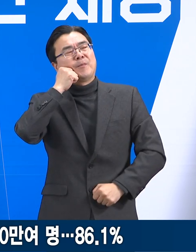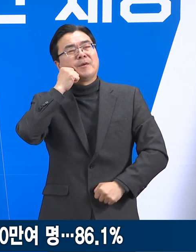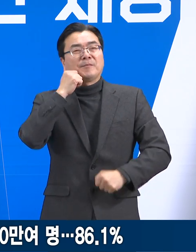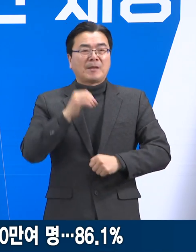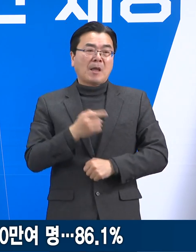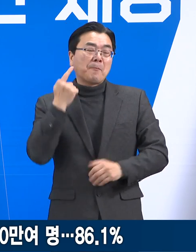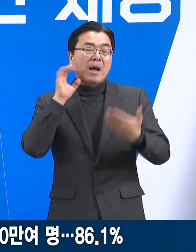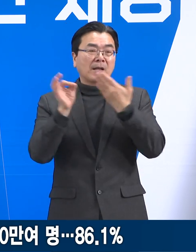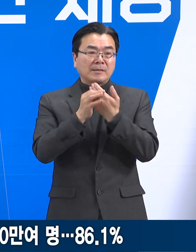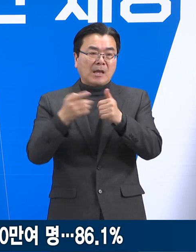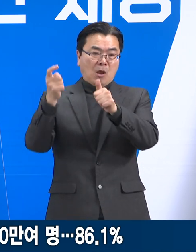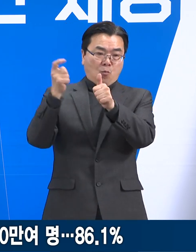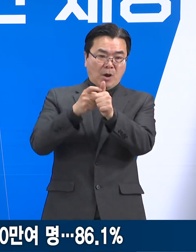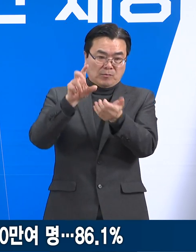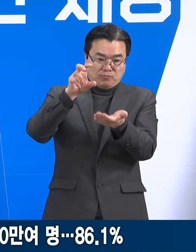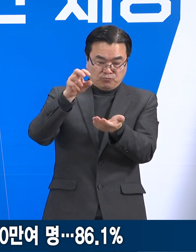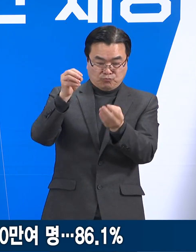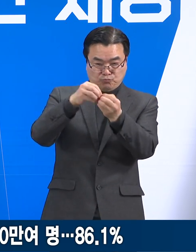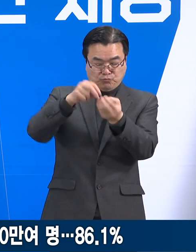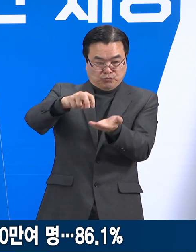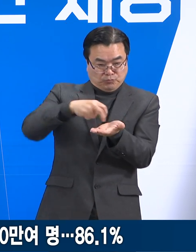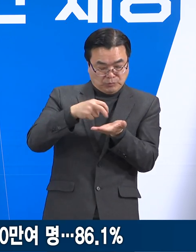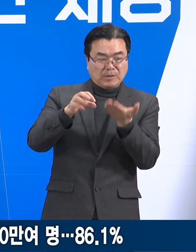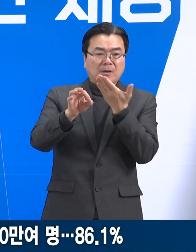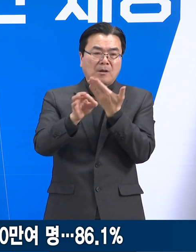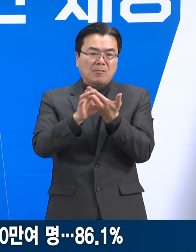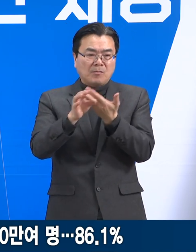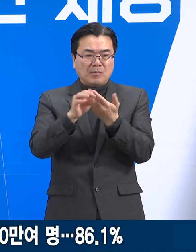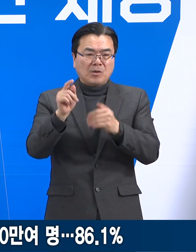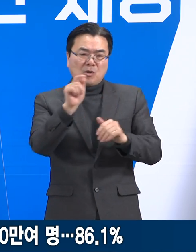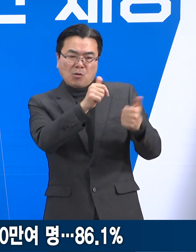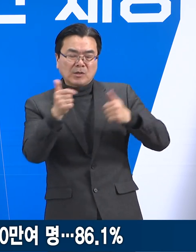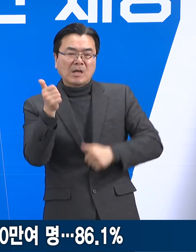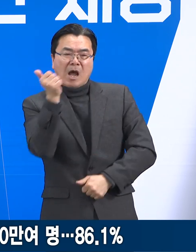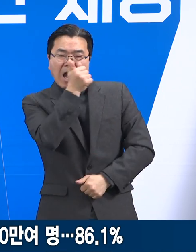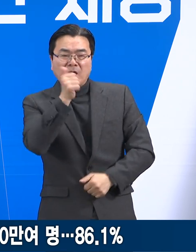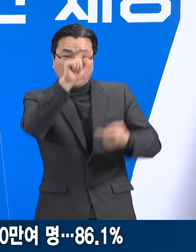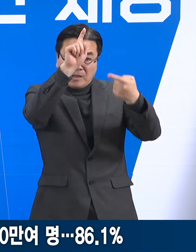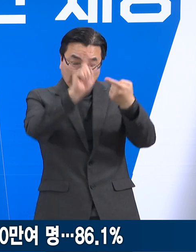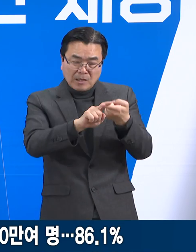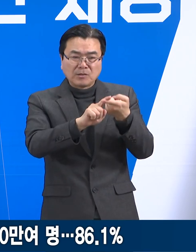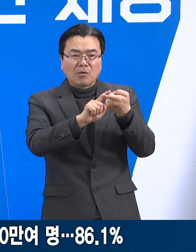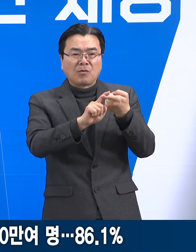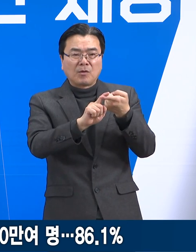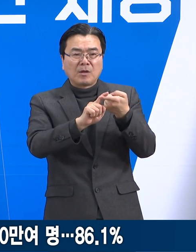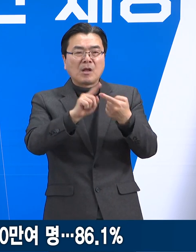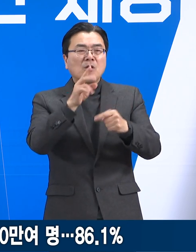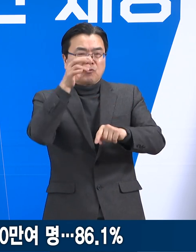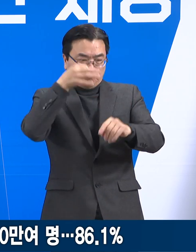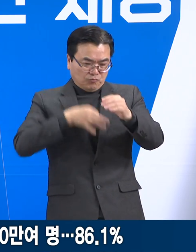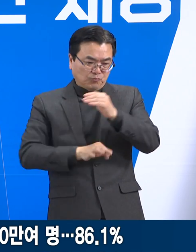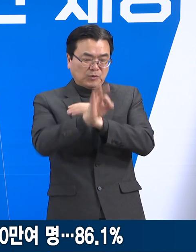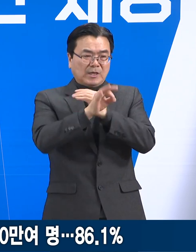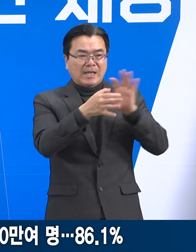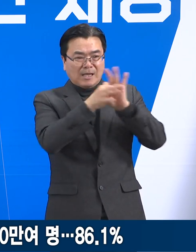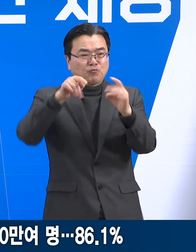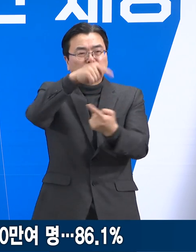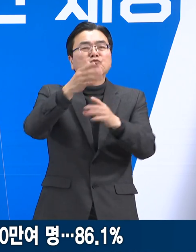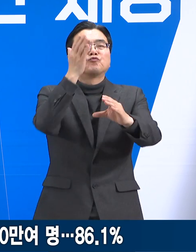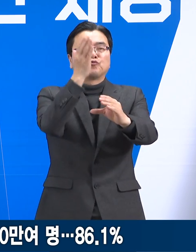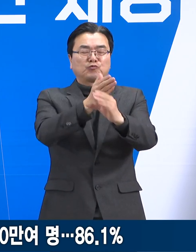통보를 받으시면 병원 현황, 격리 해제 안내 등 궁금하신 모든 사항에 대하여 24시간 운영